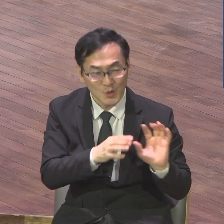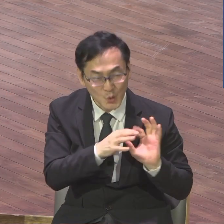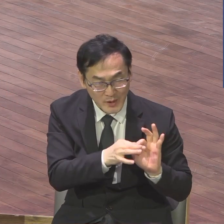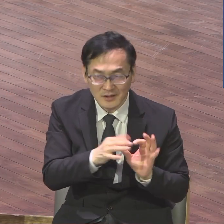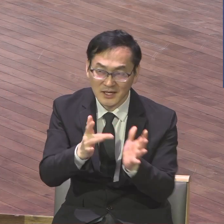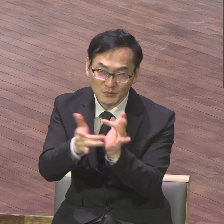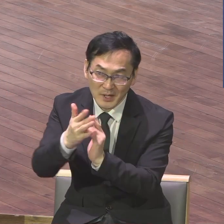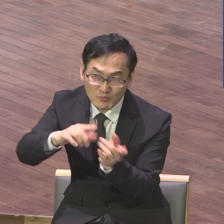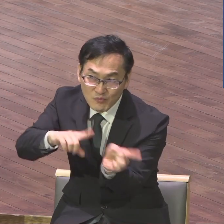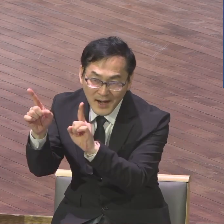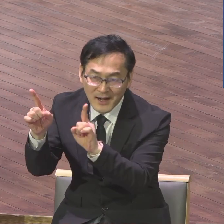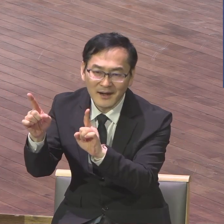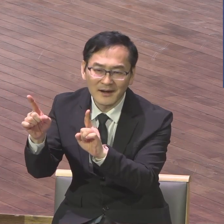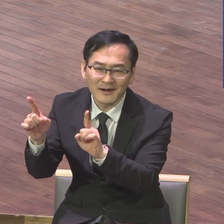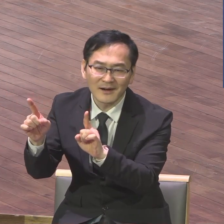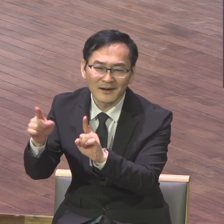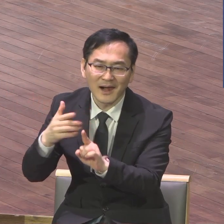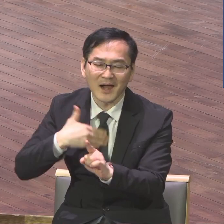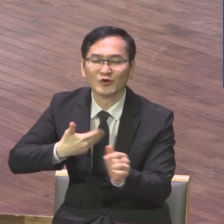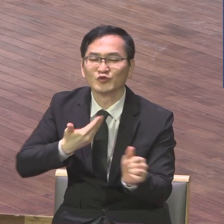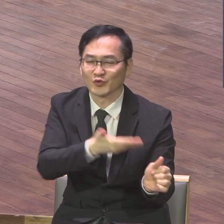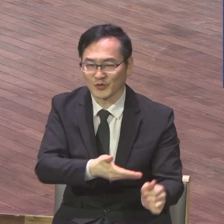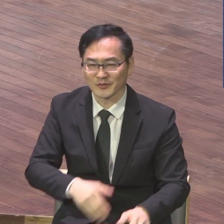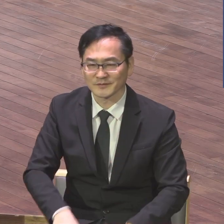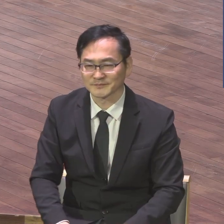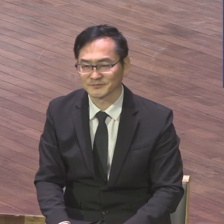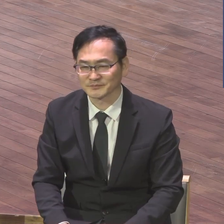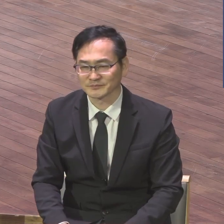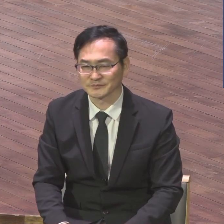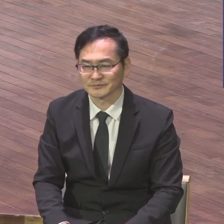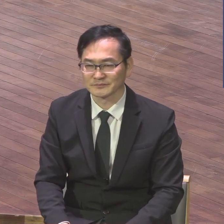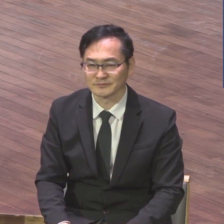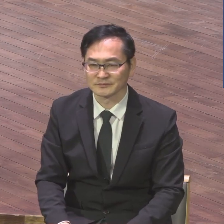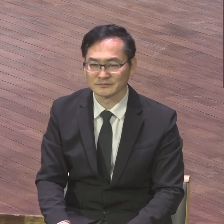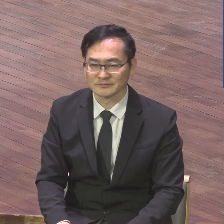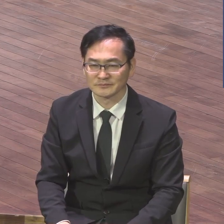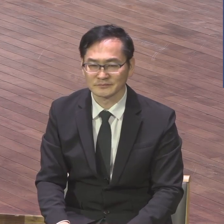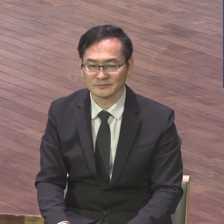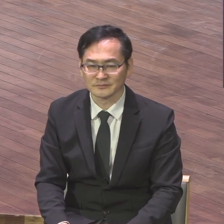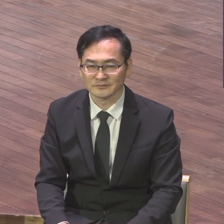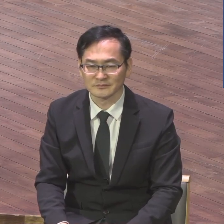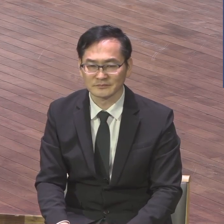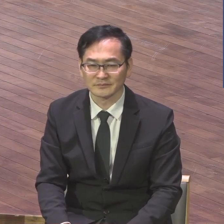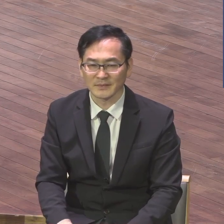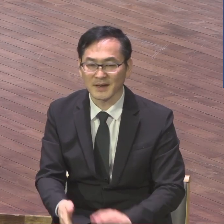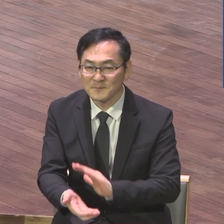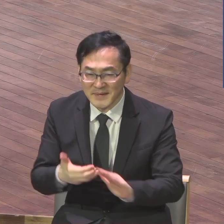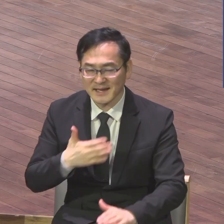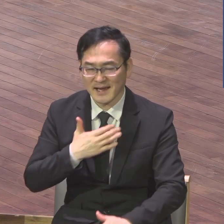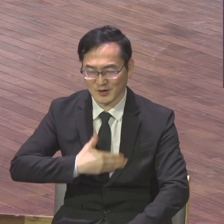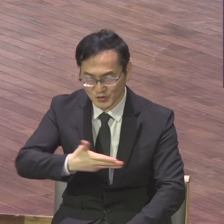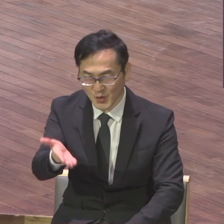믿어지잖아요. 부활을 믿게 하기 위한 교육을 위한 도구였다.